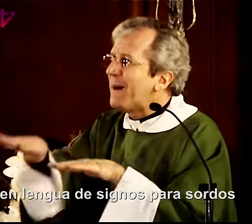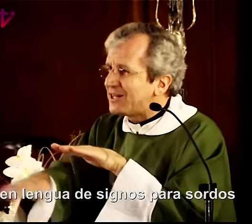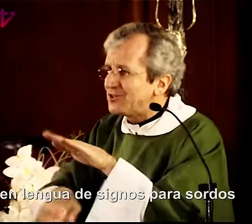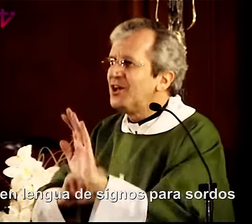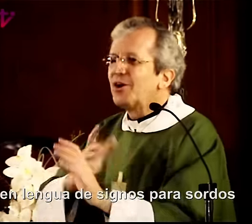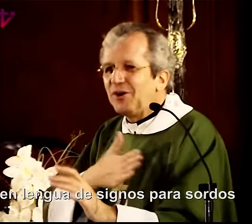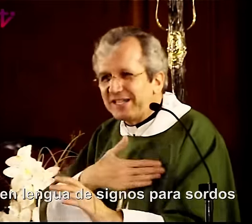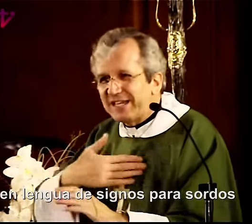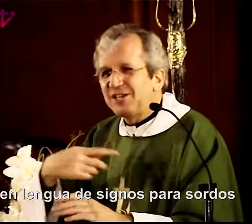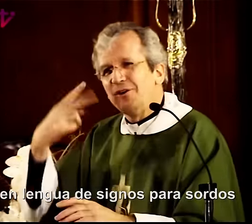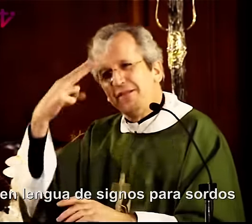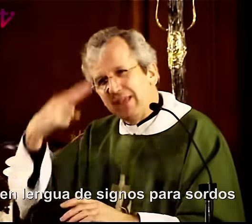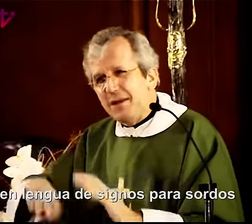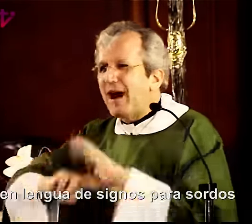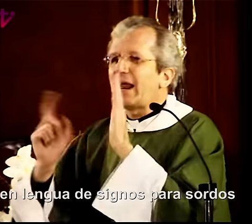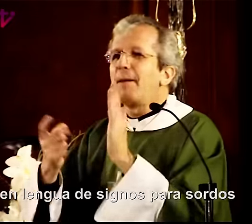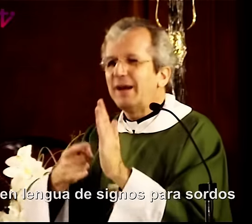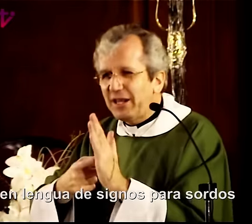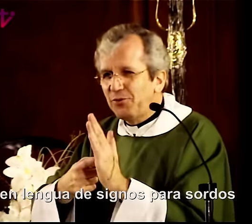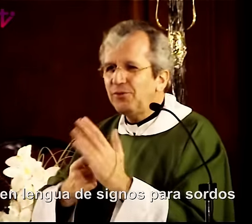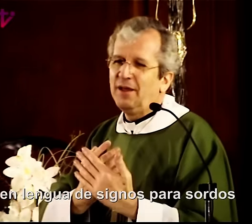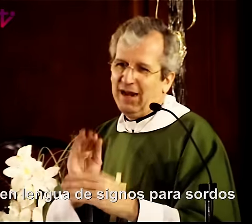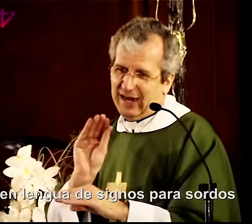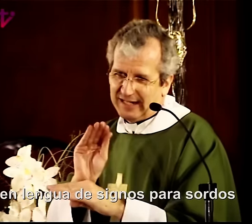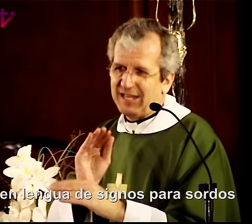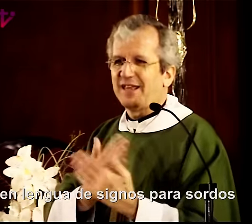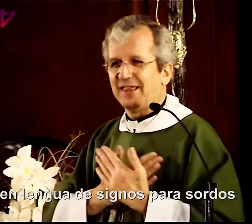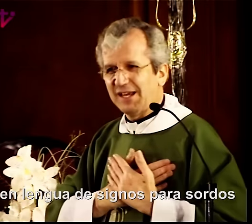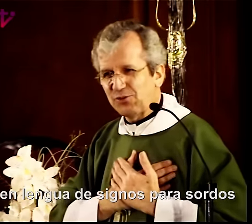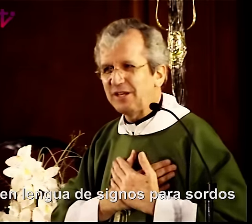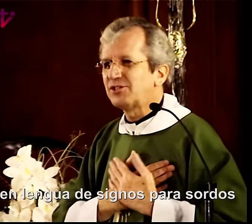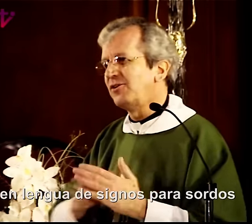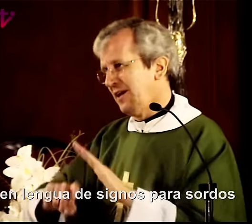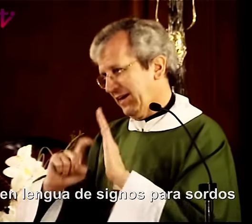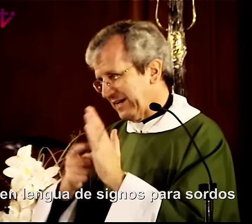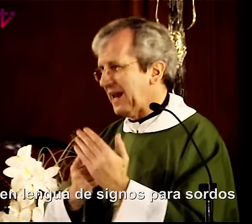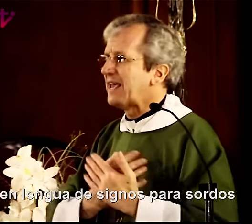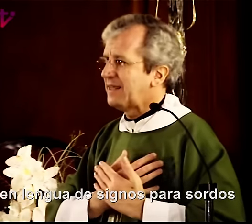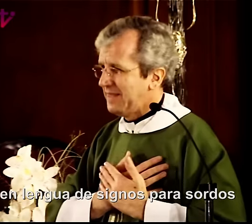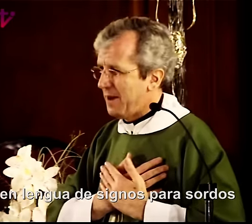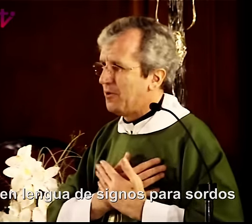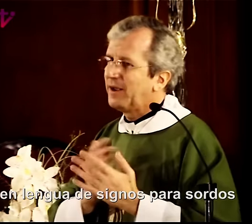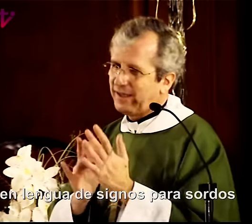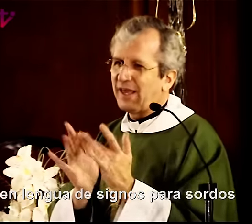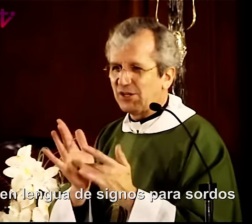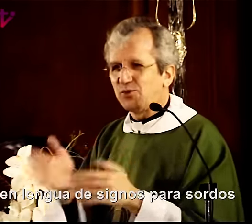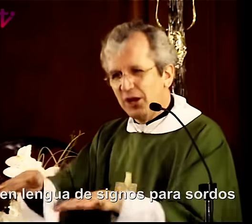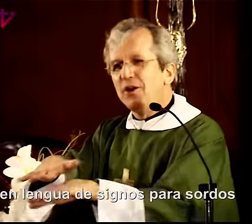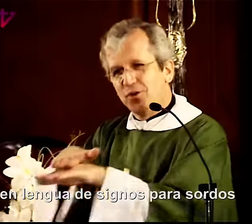pasos, con ese deseo de llevar a plenitud la enseñanza de Jesucristo, que es la ley del amor, que Jesús nos